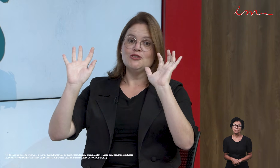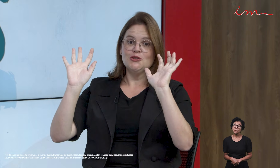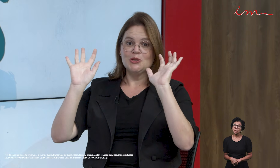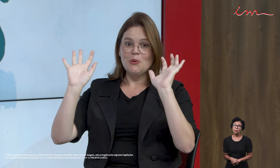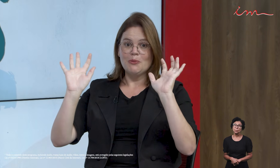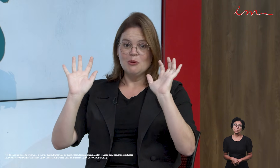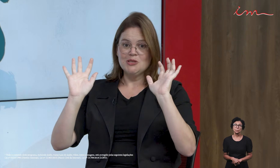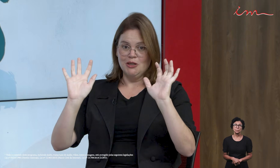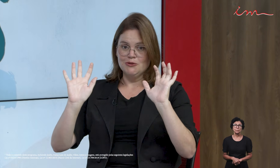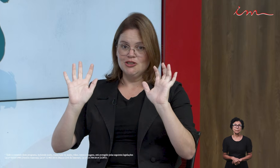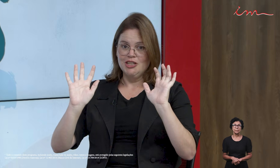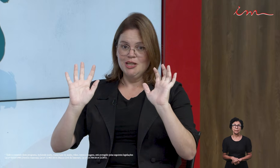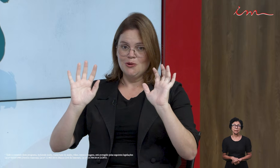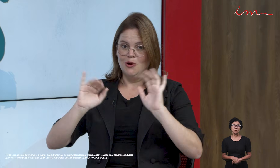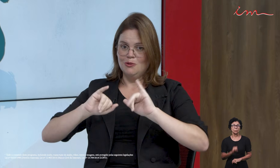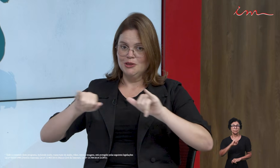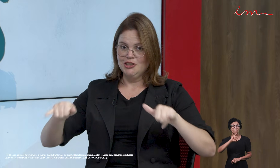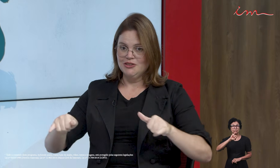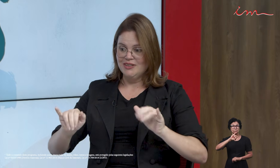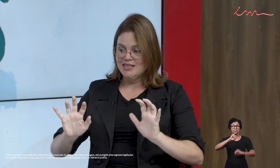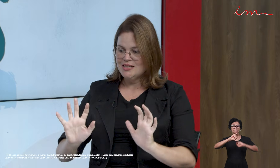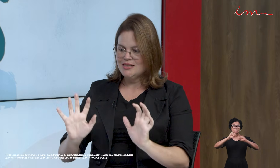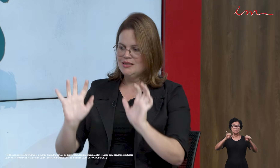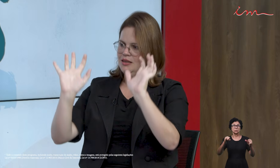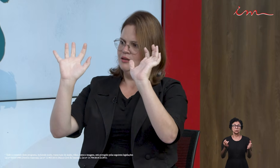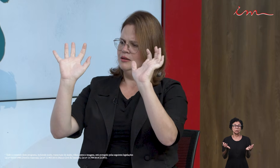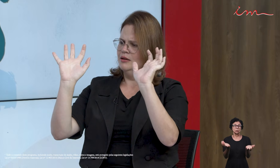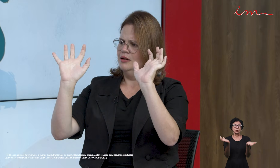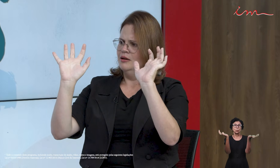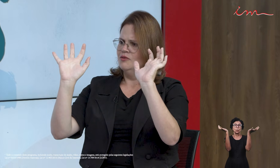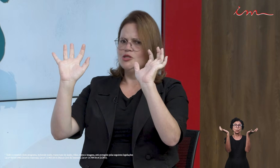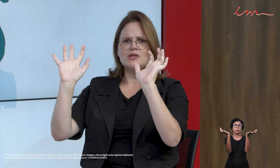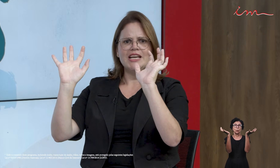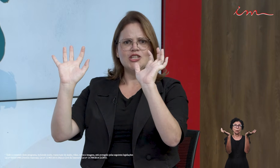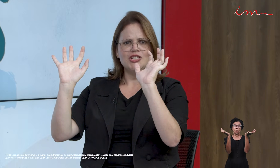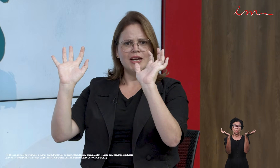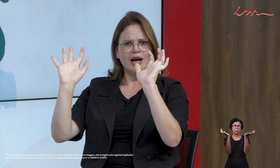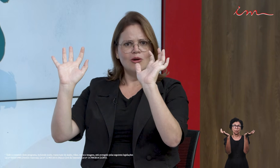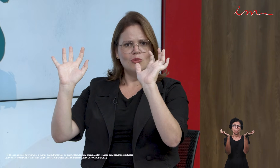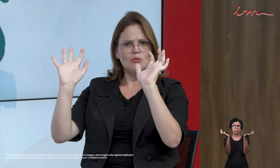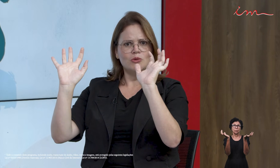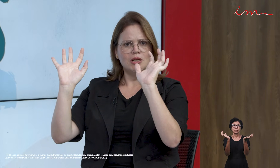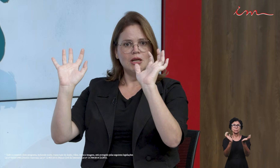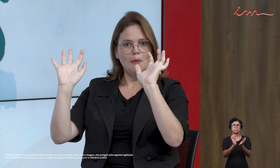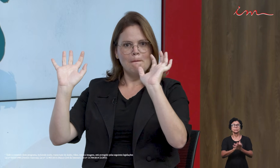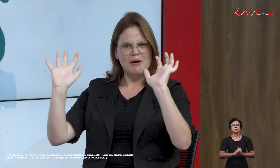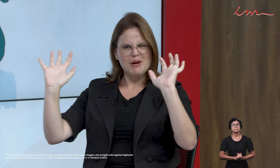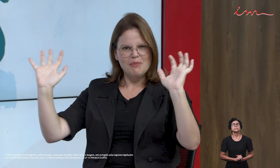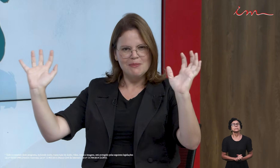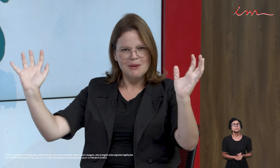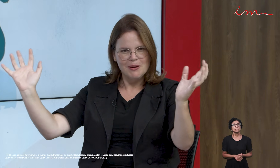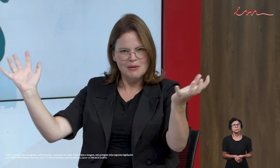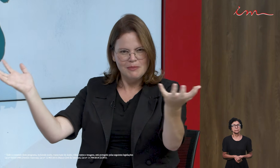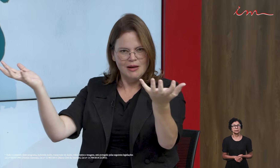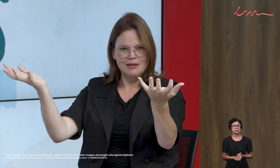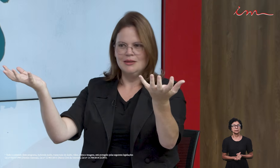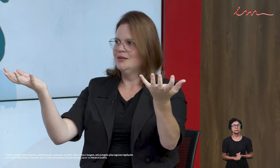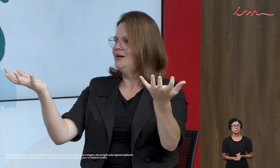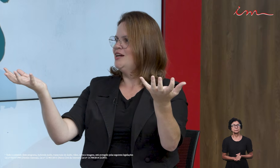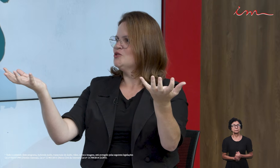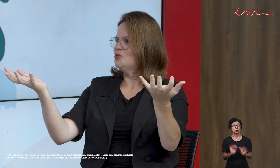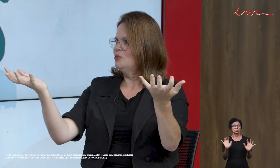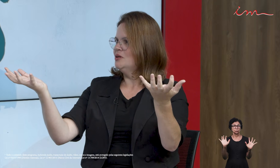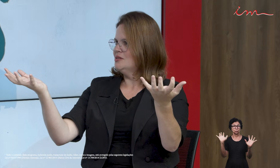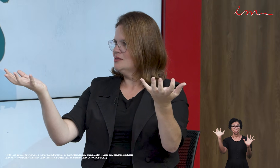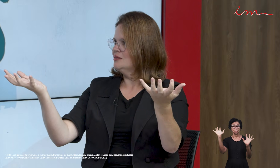Eu acredito que o próprio sinal de Jericó, quando a gente faz assim, vocês conseguem enxergar o muro aqui? As